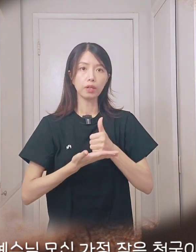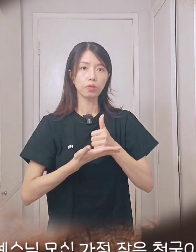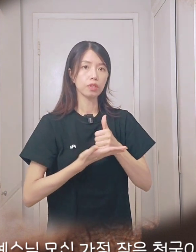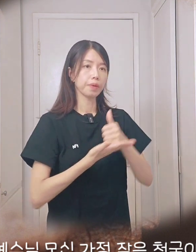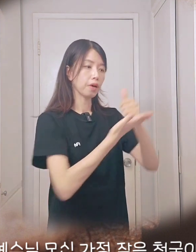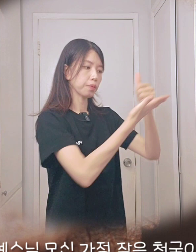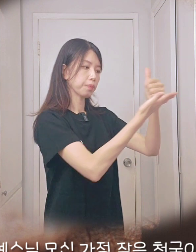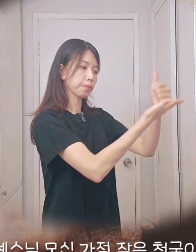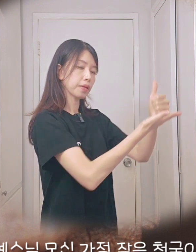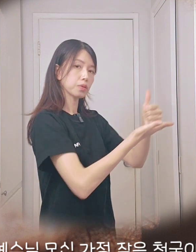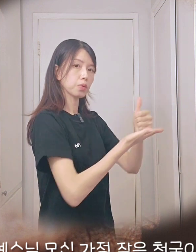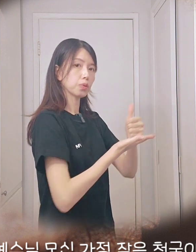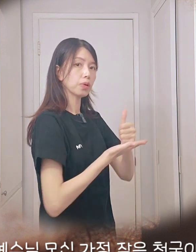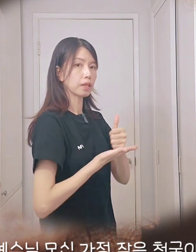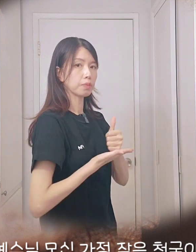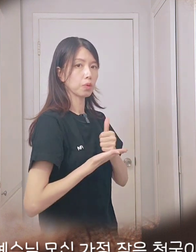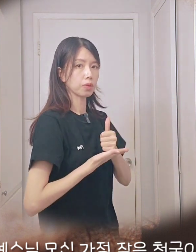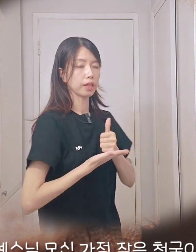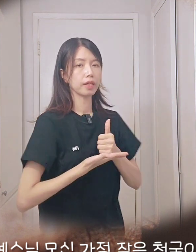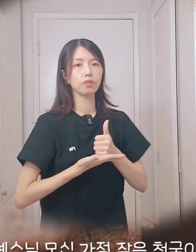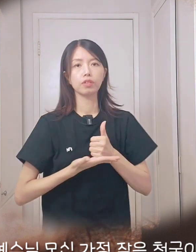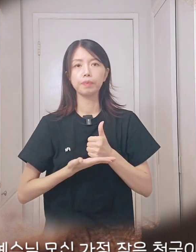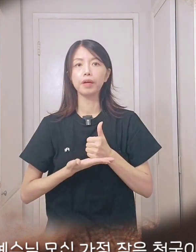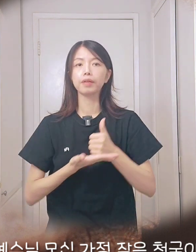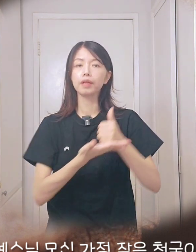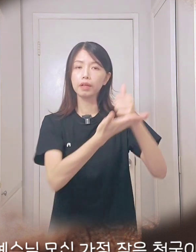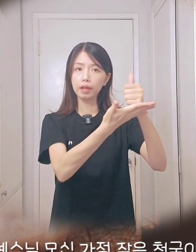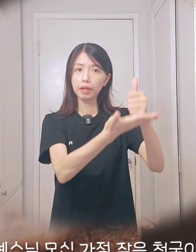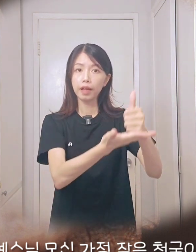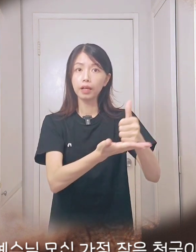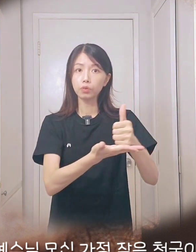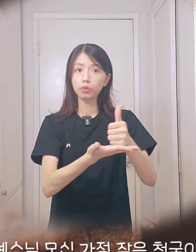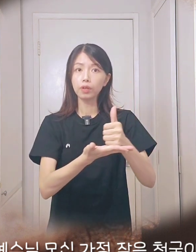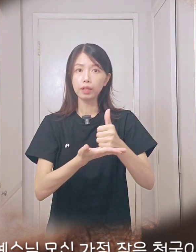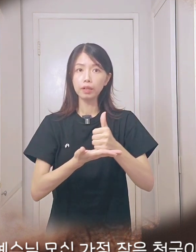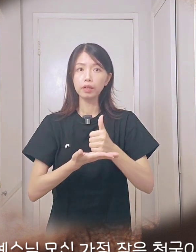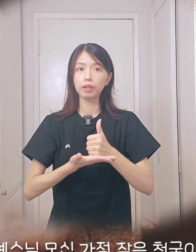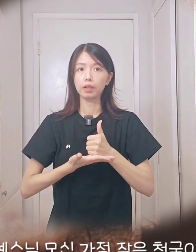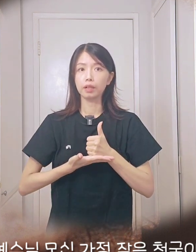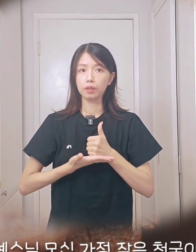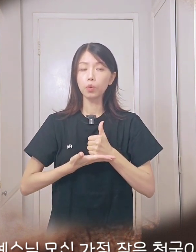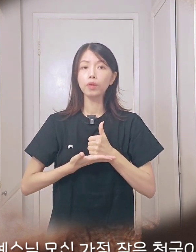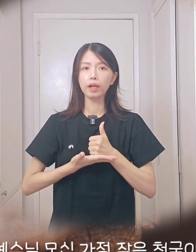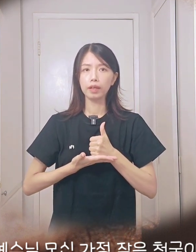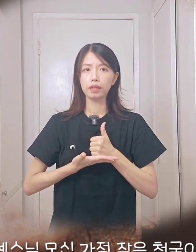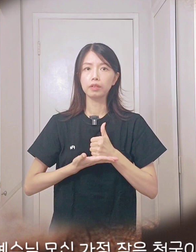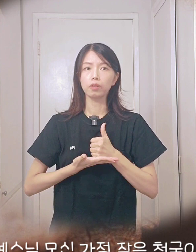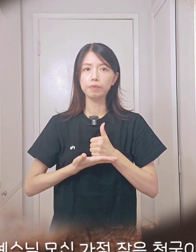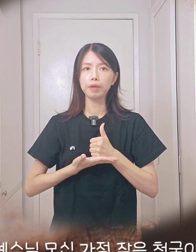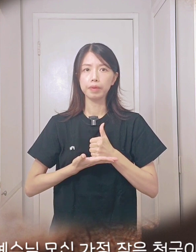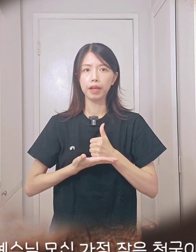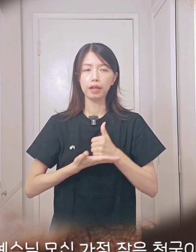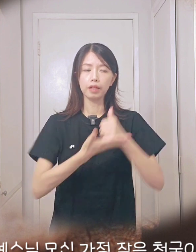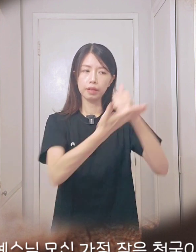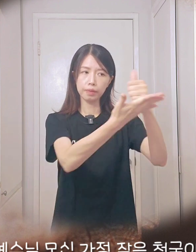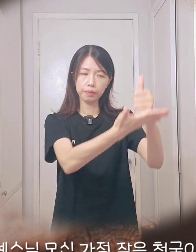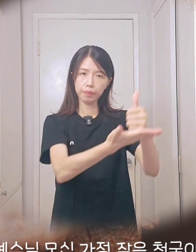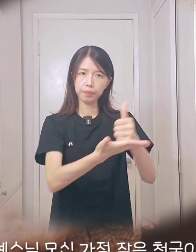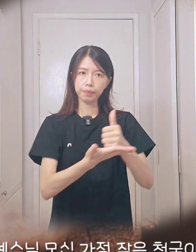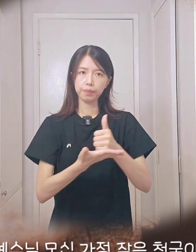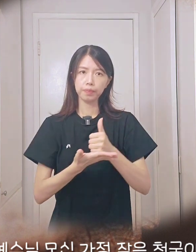쪽으로 당겨주시면 내 쪽으로 가슴 쪽으로 닿게 해주시면 내가 누군가를 초대한다는 그런 의미입니다.